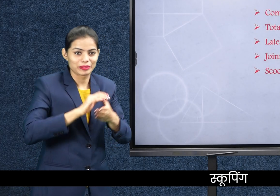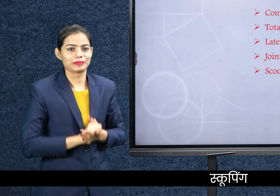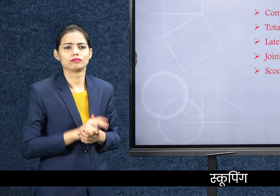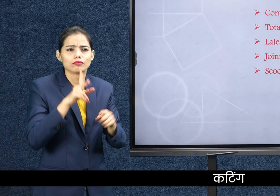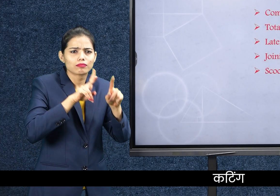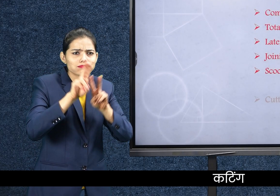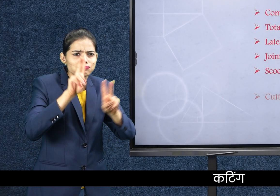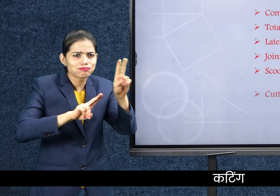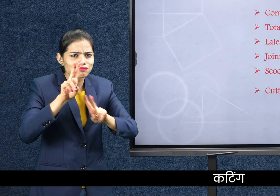कटिंग.